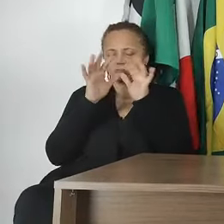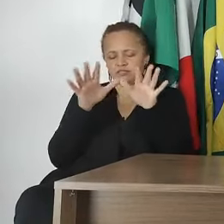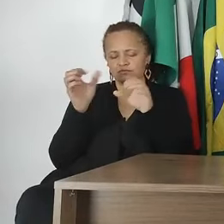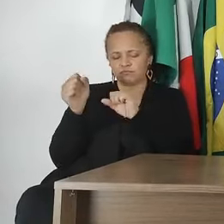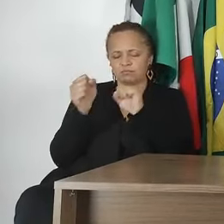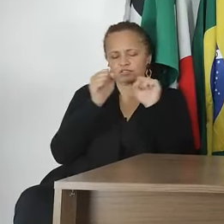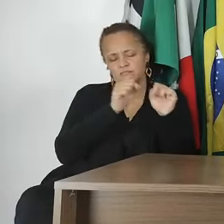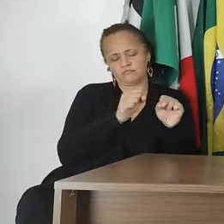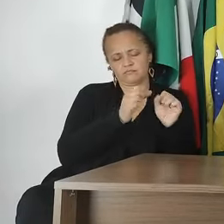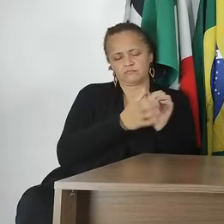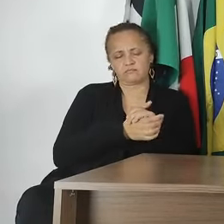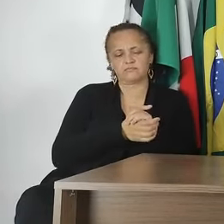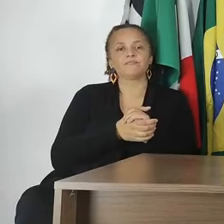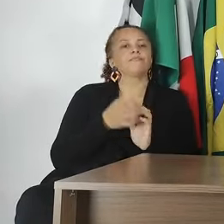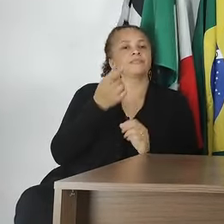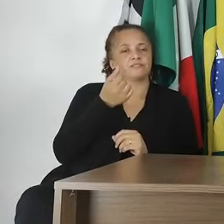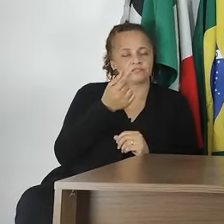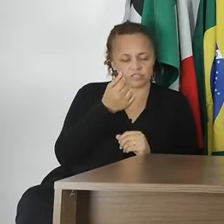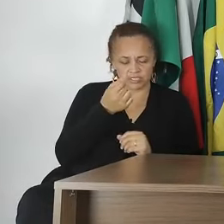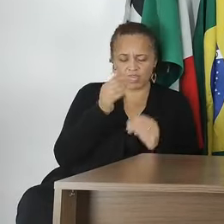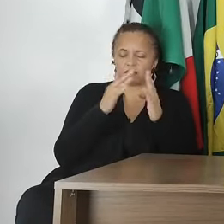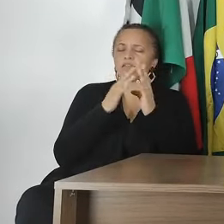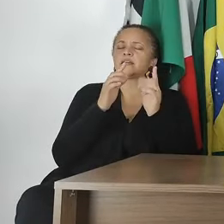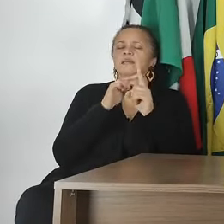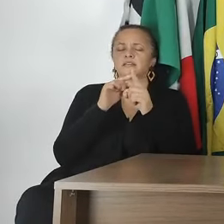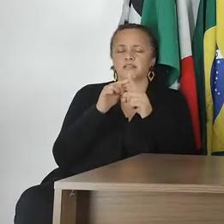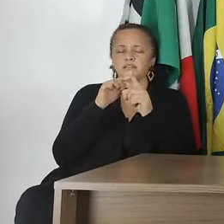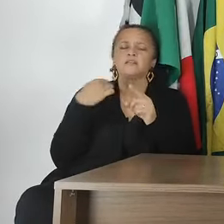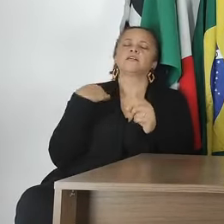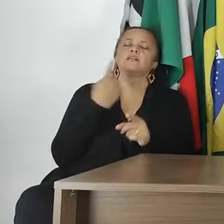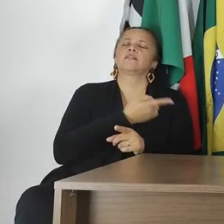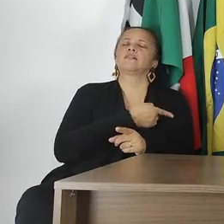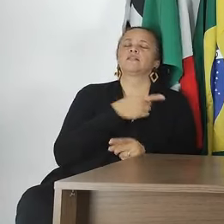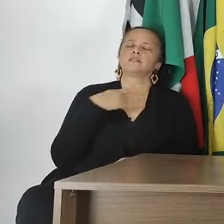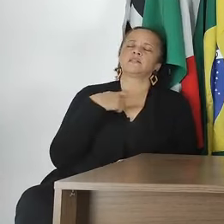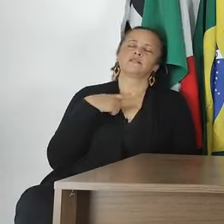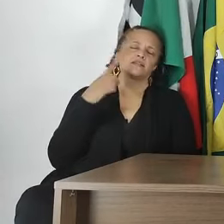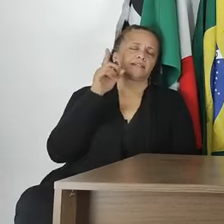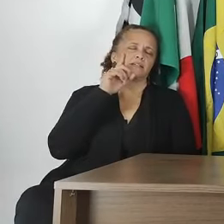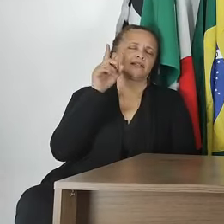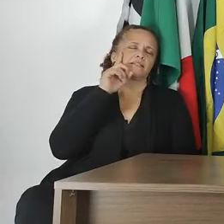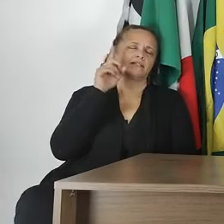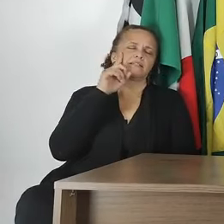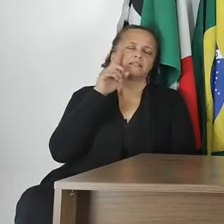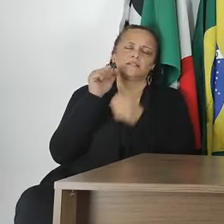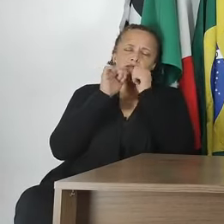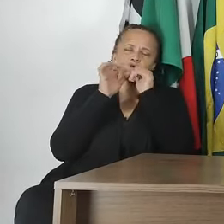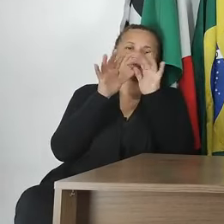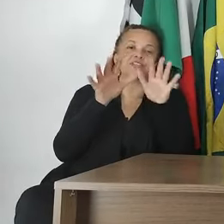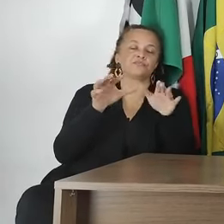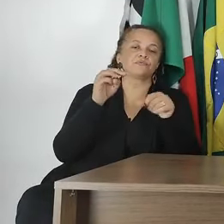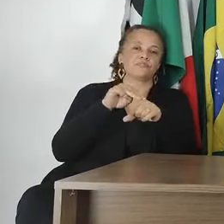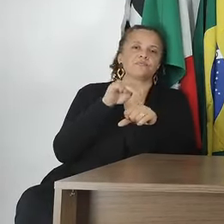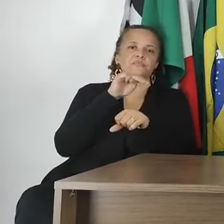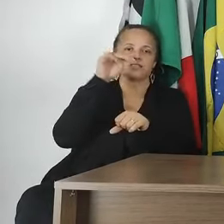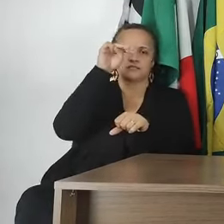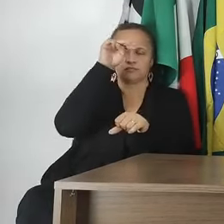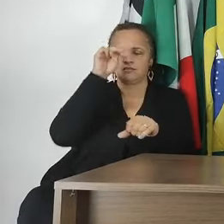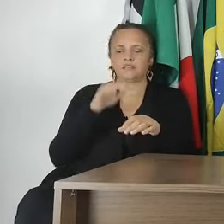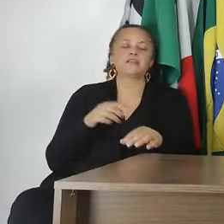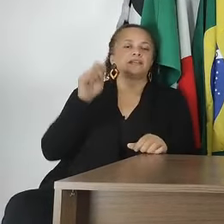meu Pai, as finanças da nossa igreja, que nós venhamos a cada dia, Senhor, abençoar os nossos missionários, tanto